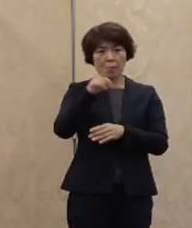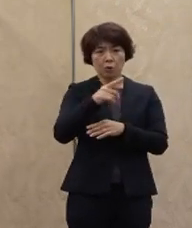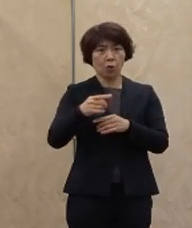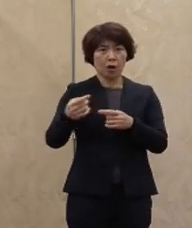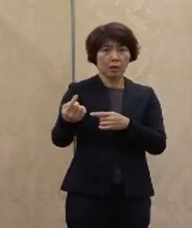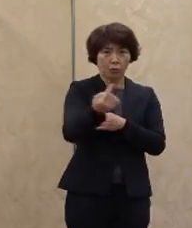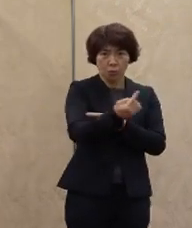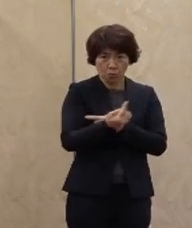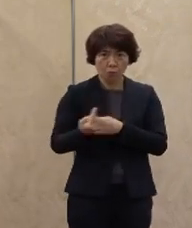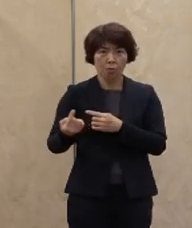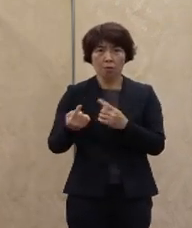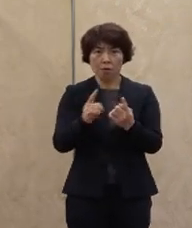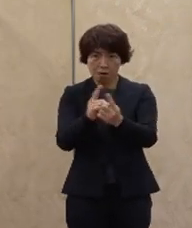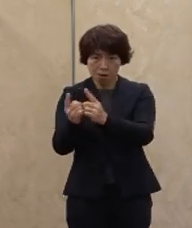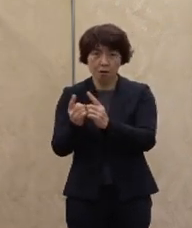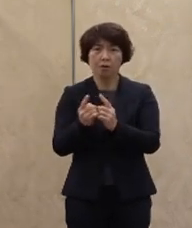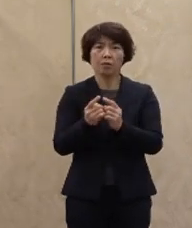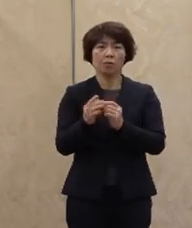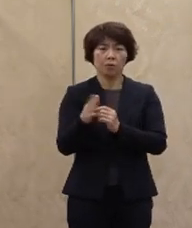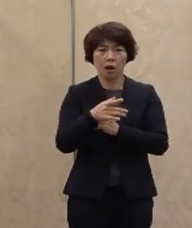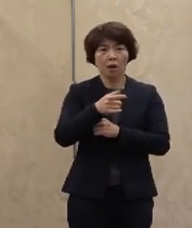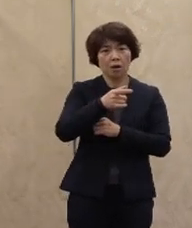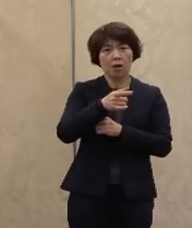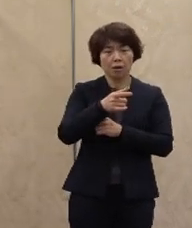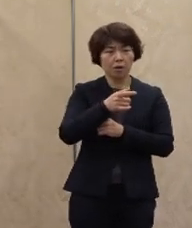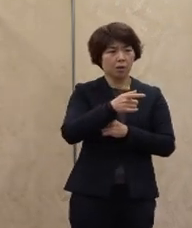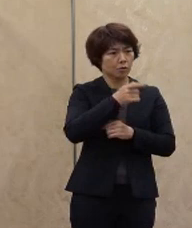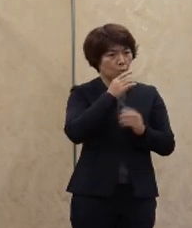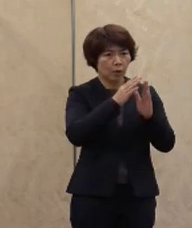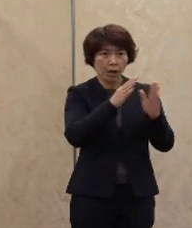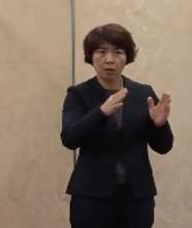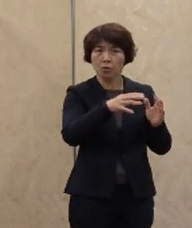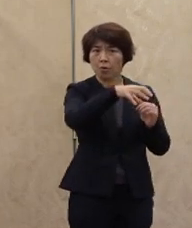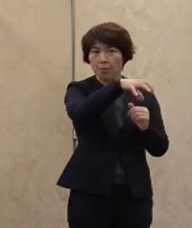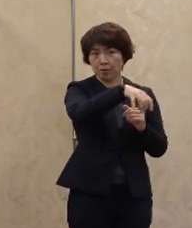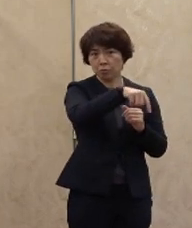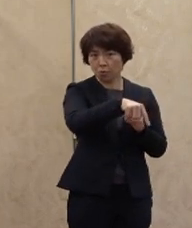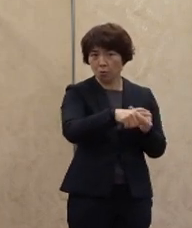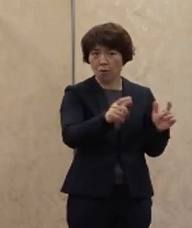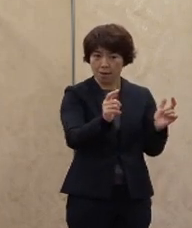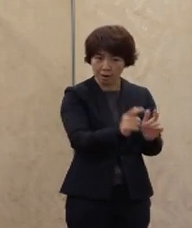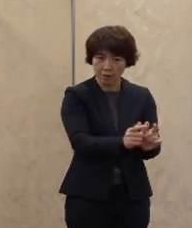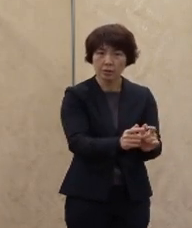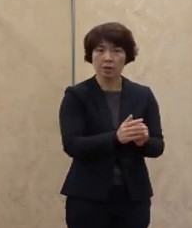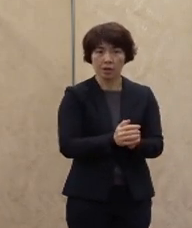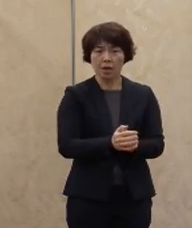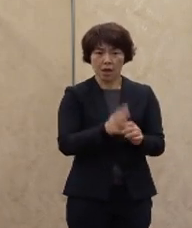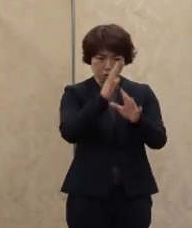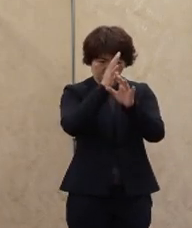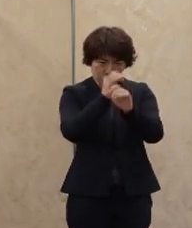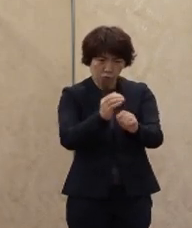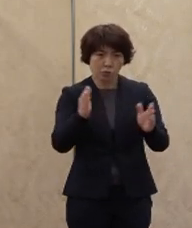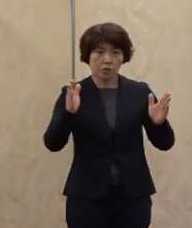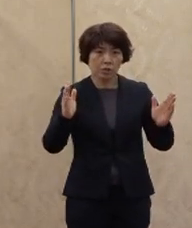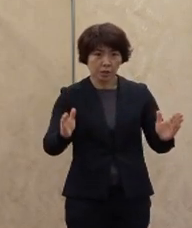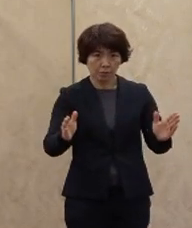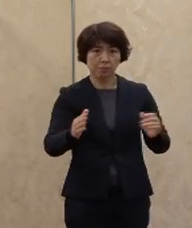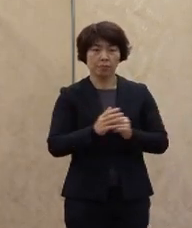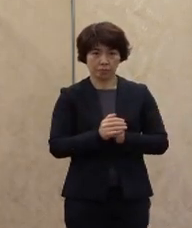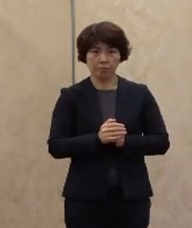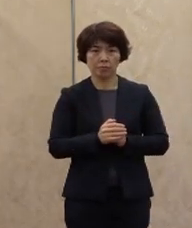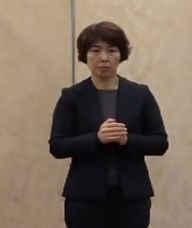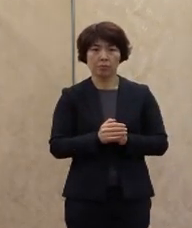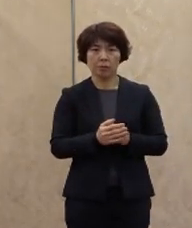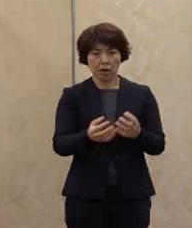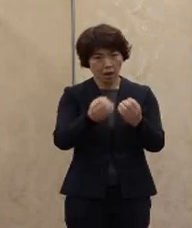抑えて、特に飲み会のような場面っていうのを抑えて、この集中期間をもって感染を下げていこう、今